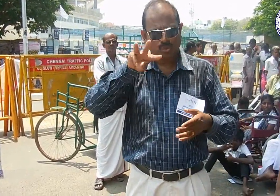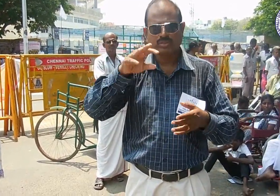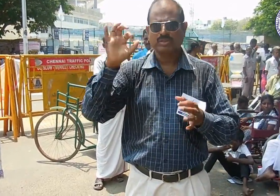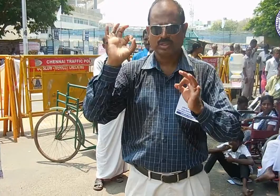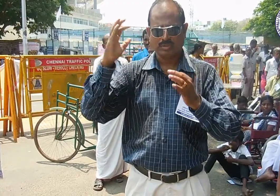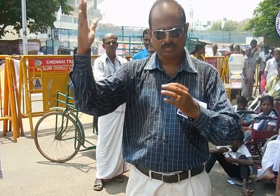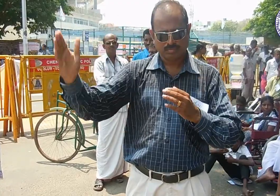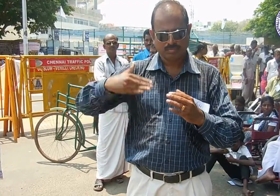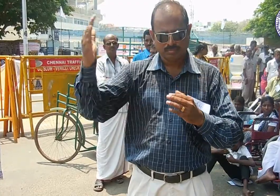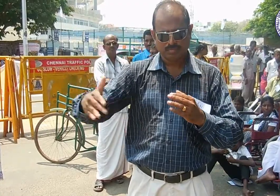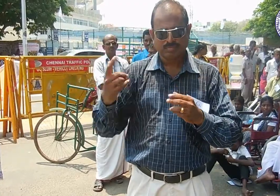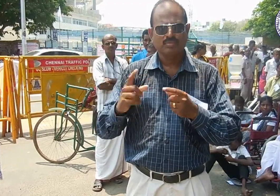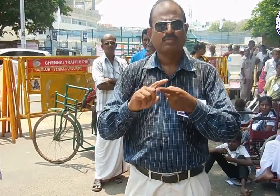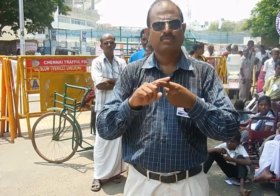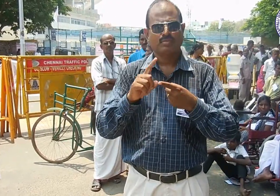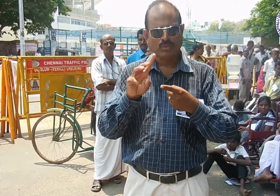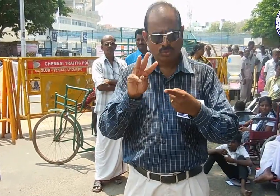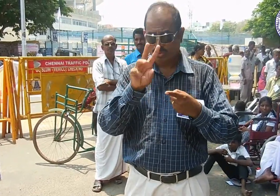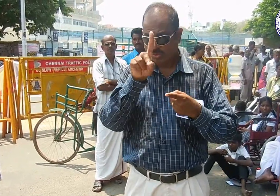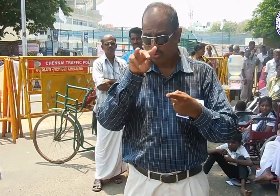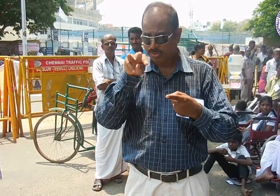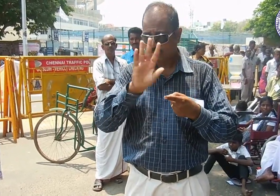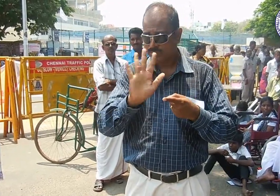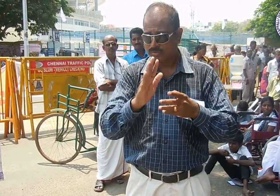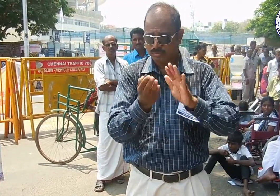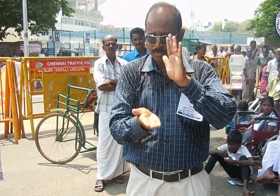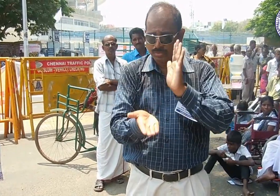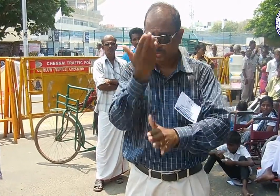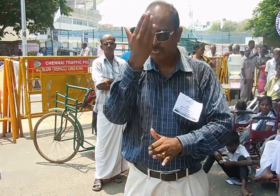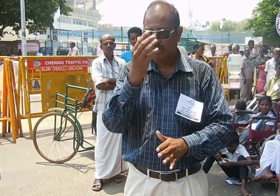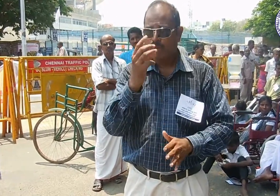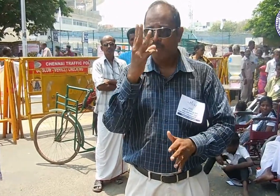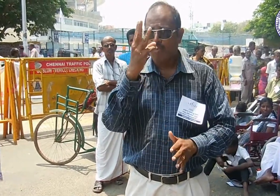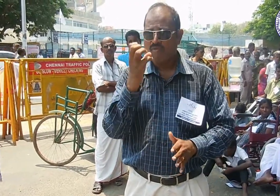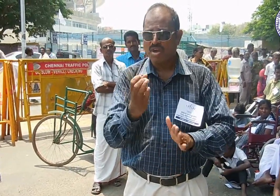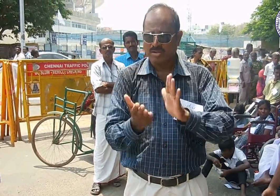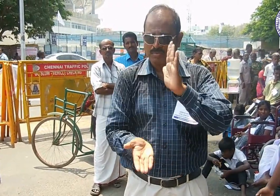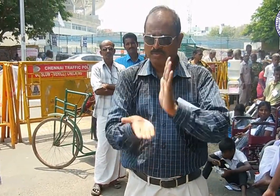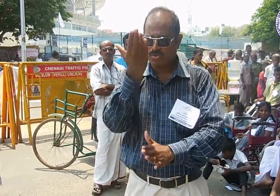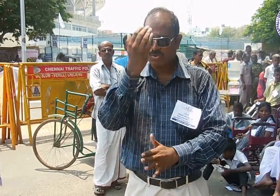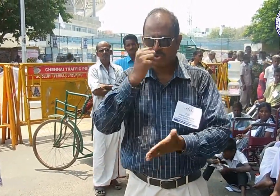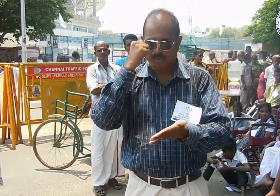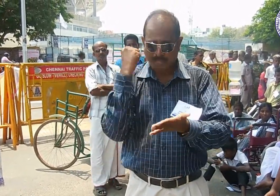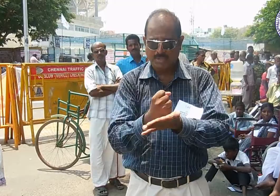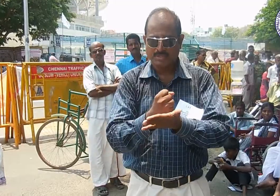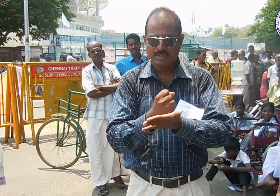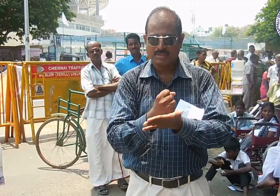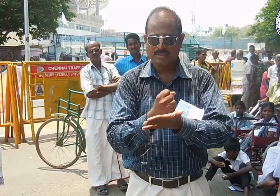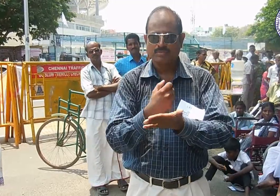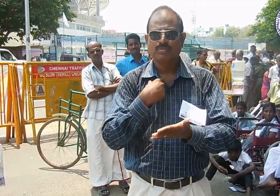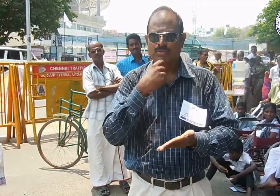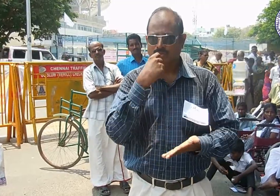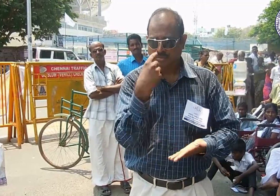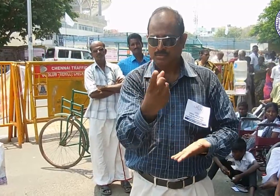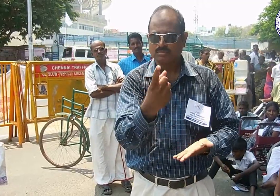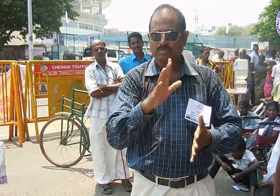1995 சட்டமும் ஐநாவுடைய கோட்பாடு என்ன சொன்னது ஒரு மாற்றுத்திறனாளி என்று சொன்னால் 40% மேல்